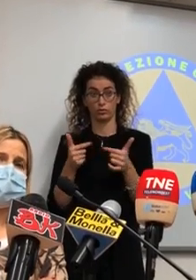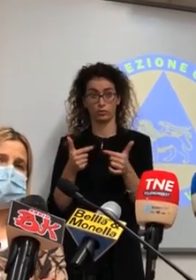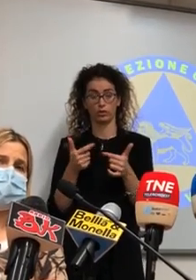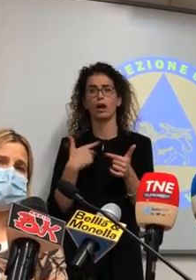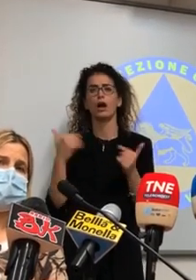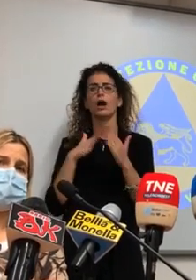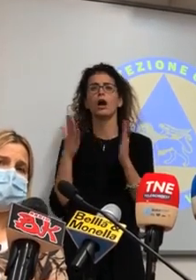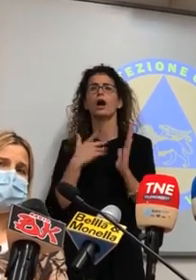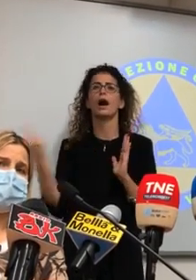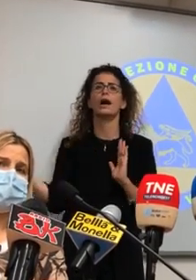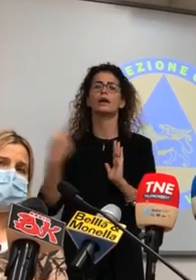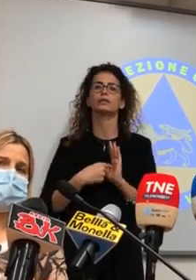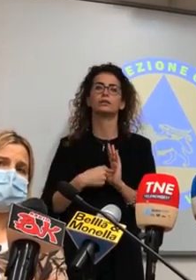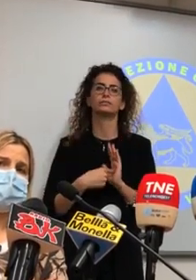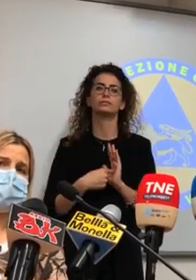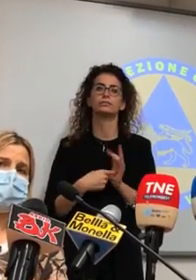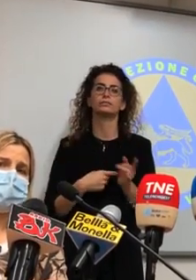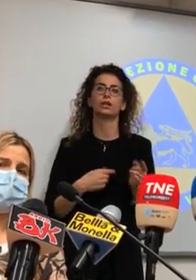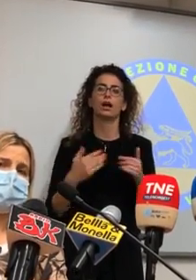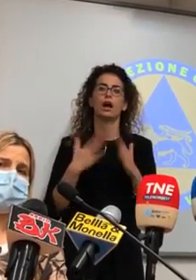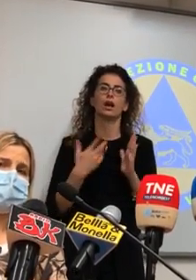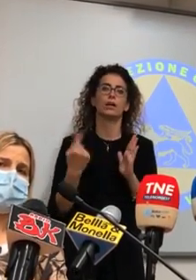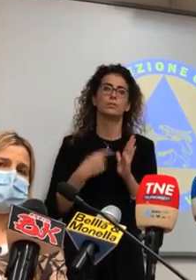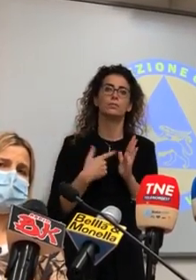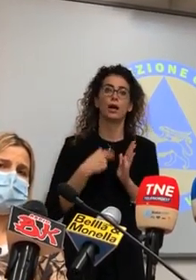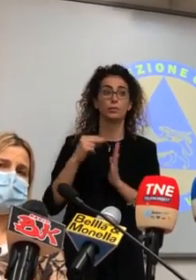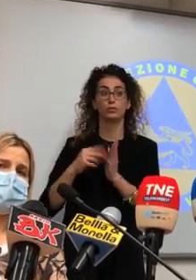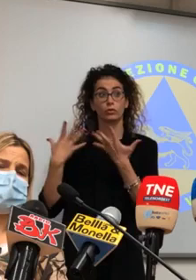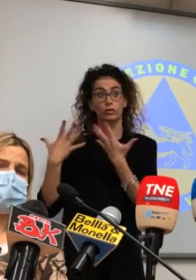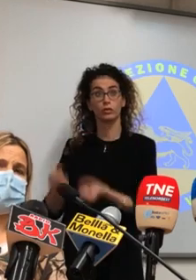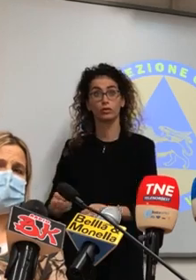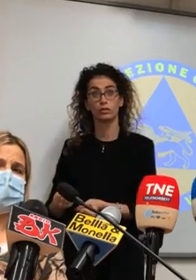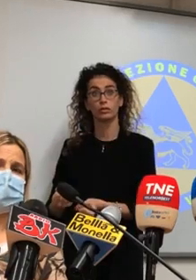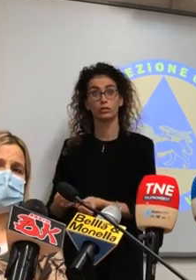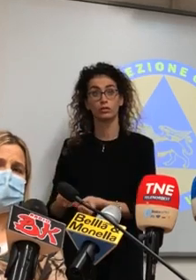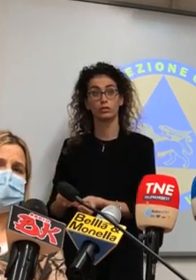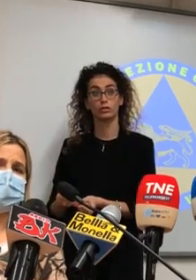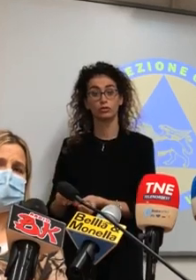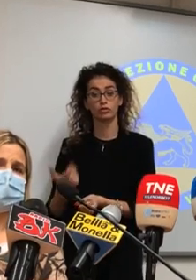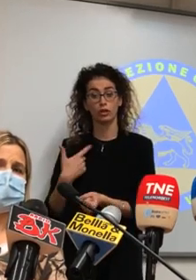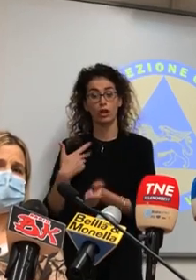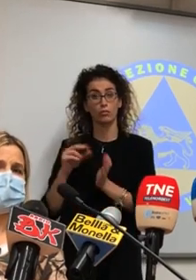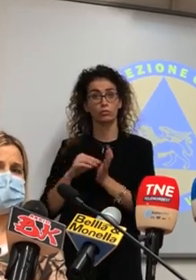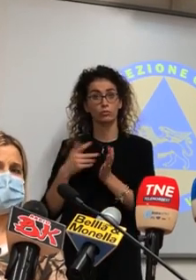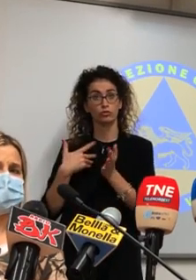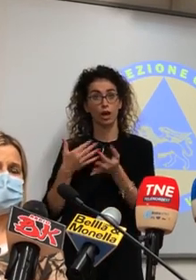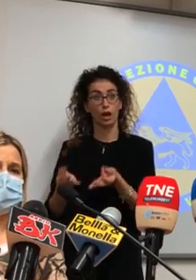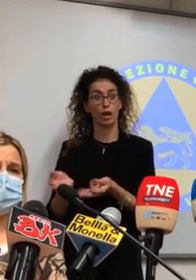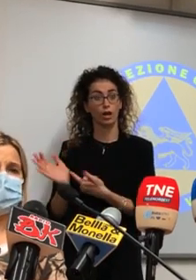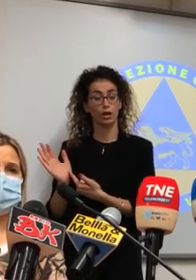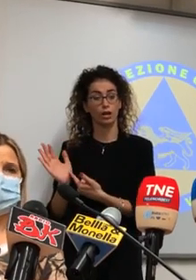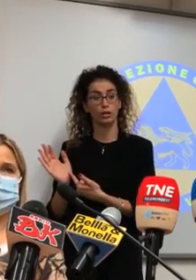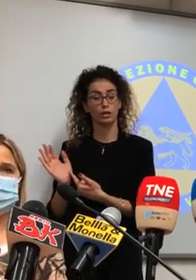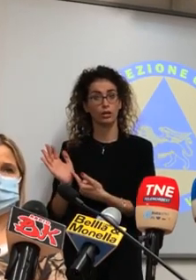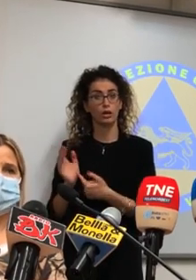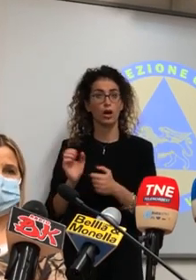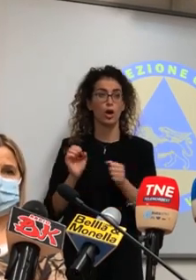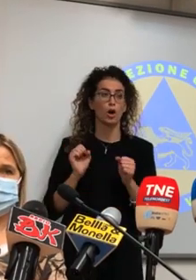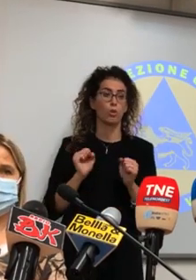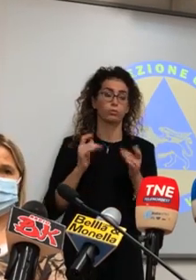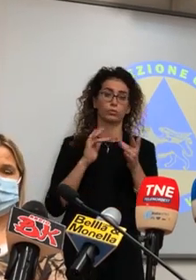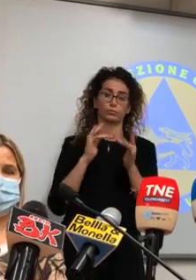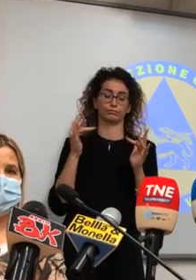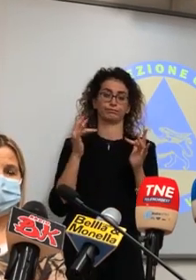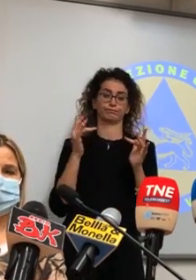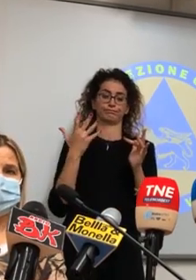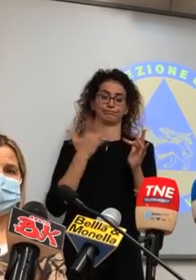rimandano a casa, ma se non sono però fragili. Hanno accettato la prenotazione, perché ce l'hanno proprio la prenotazione. Può essere un bug